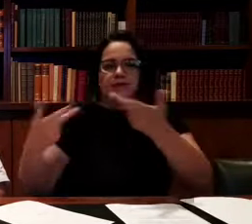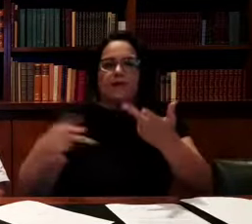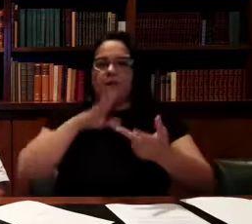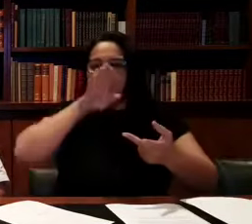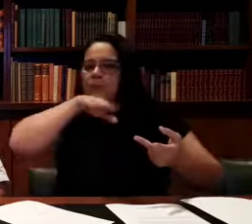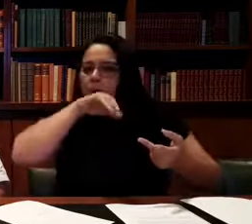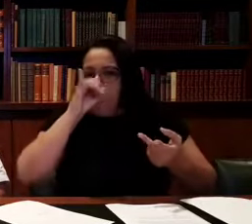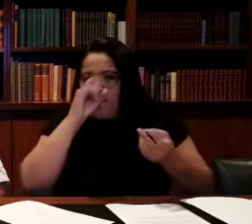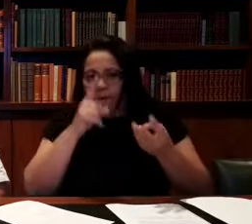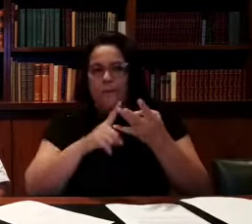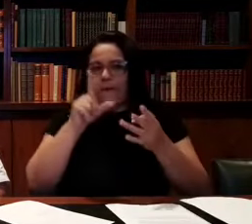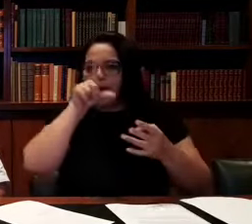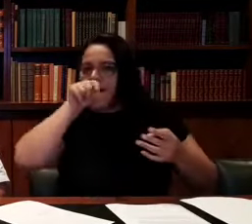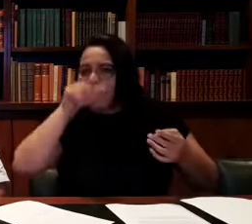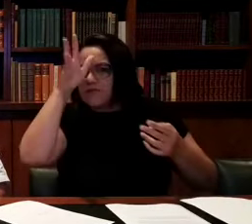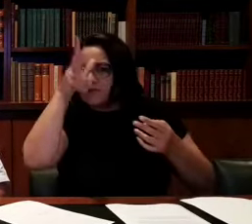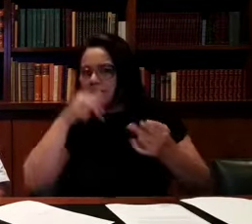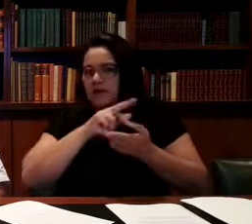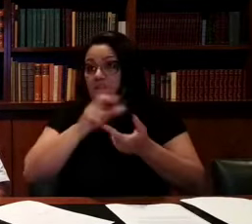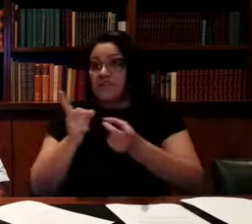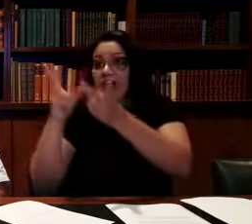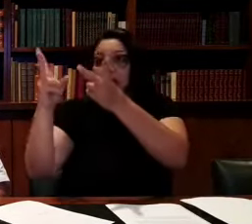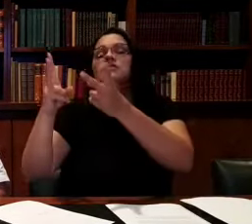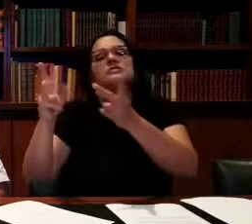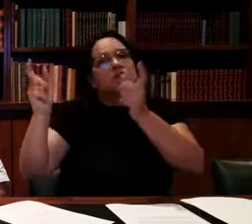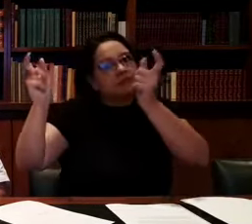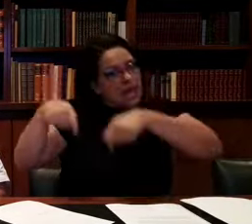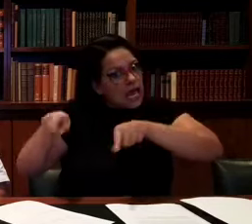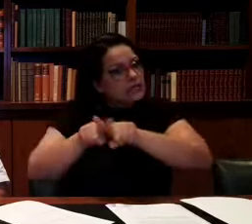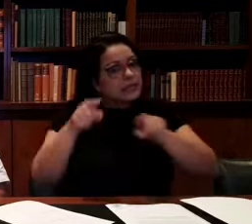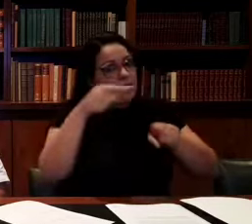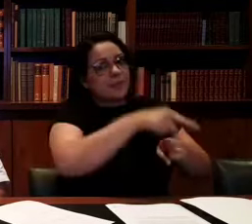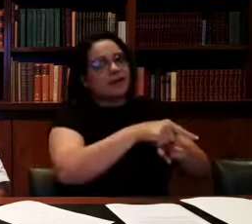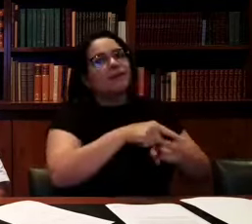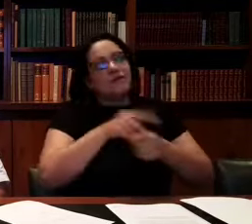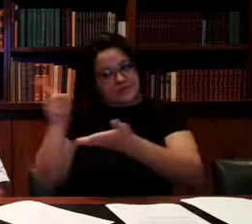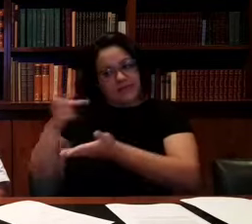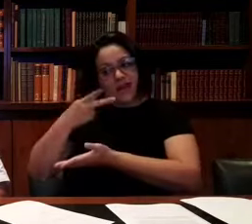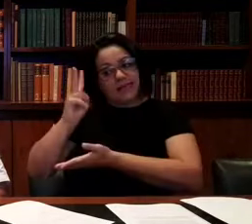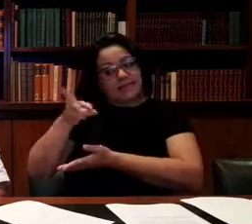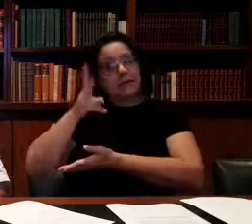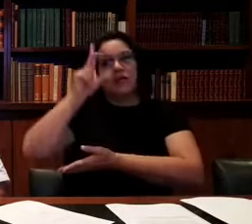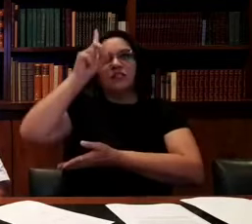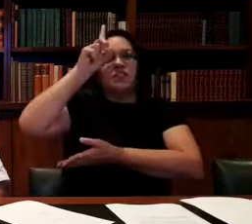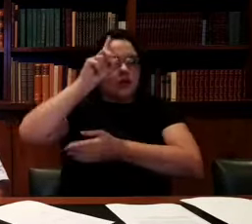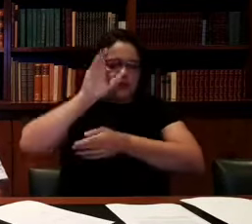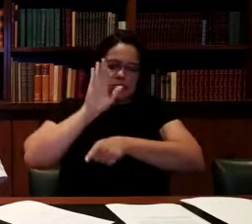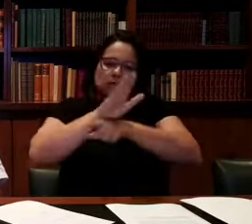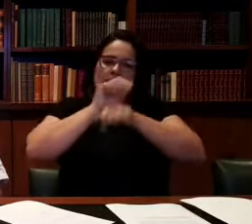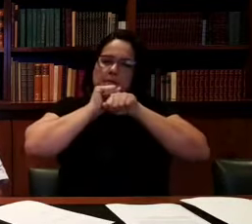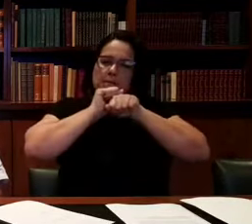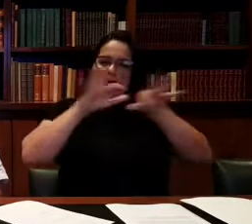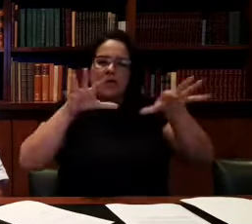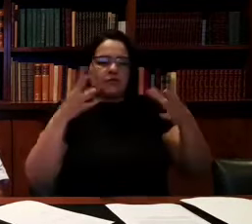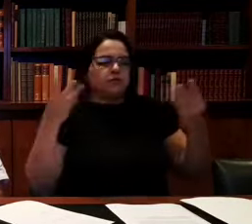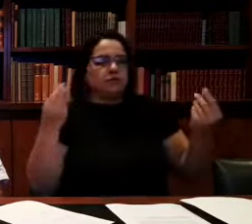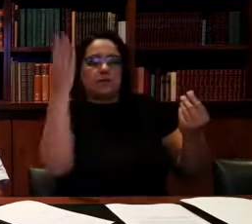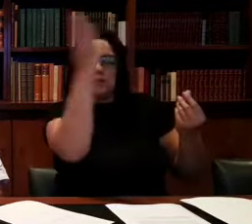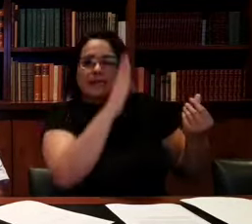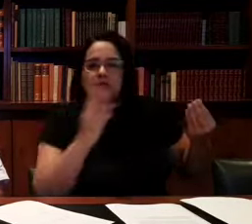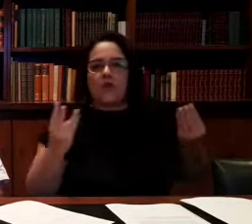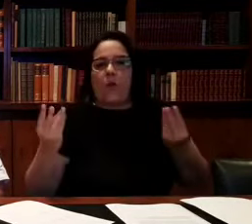tem todas as condições nos reunimos Capitão e fala sempre com as bênçãos de Deus nós reunimos todas as qualidades